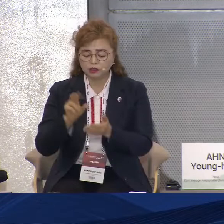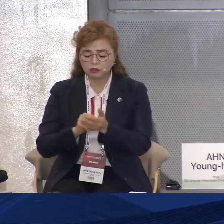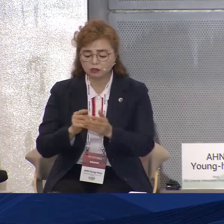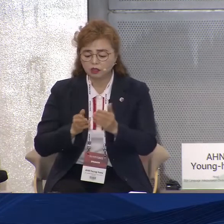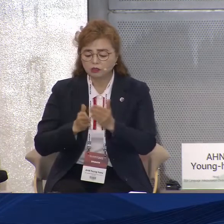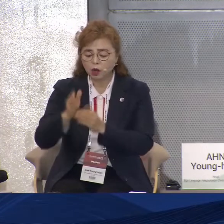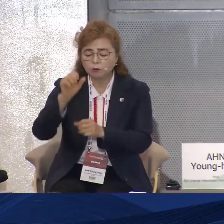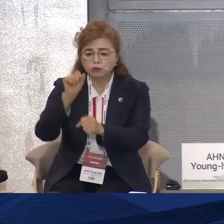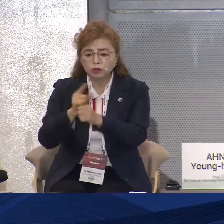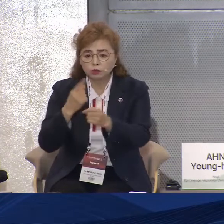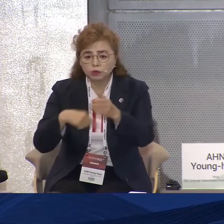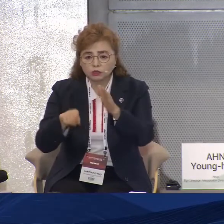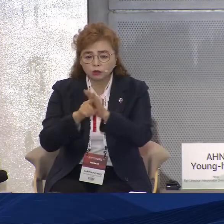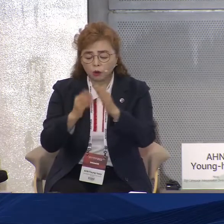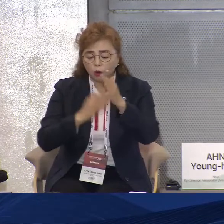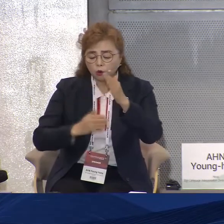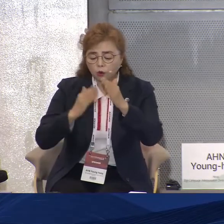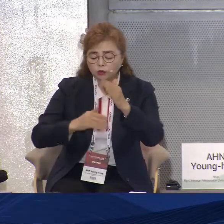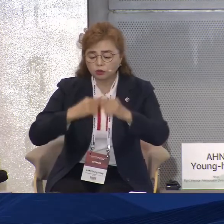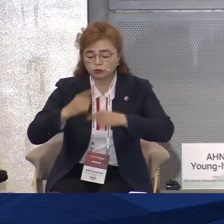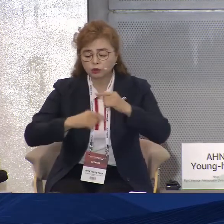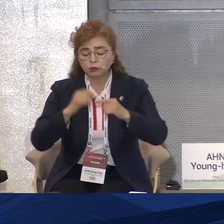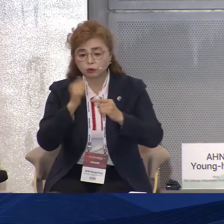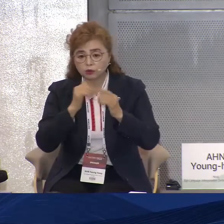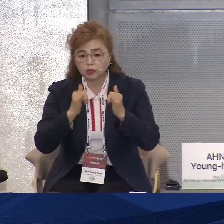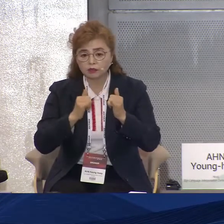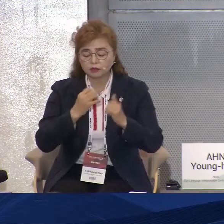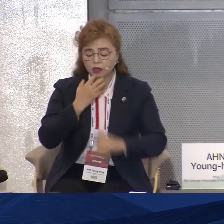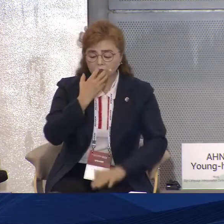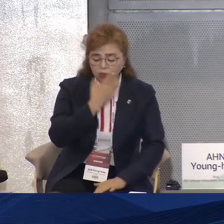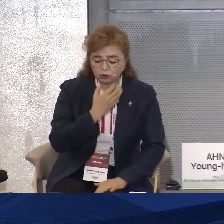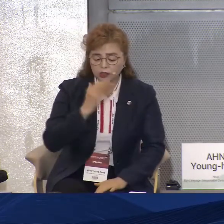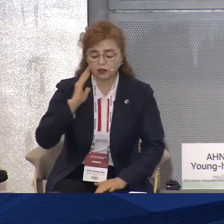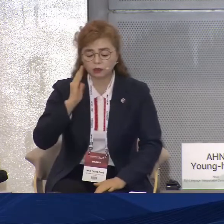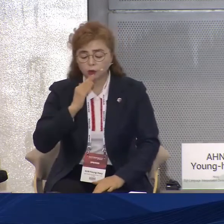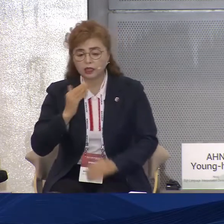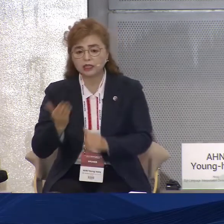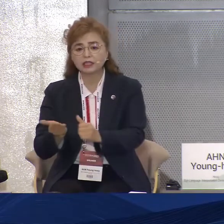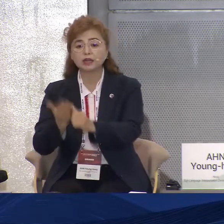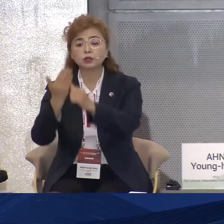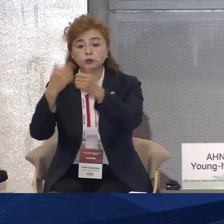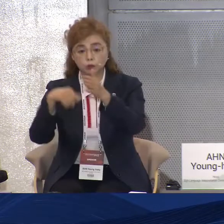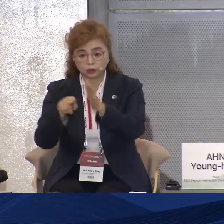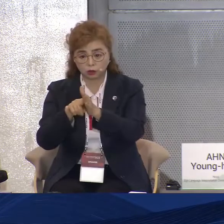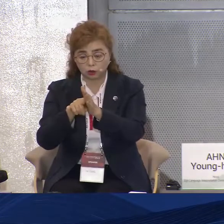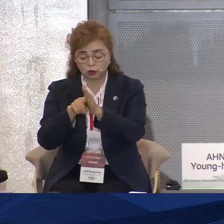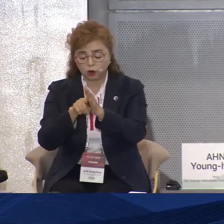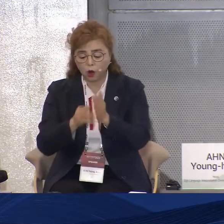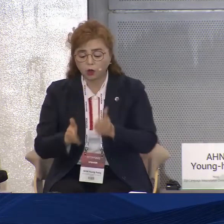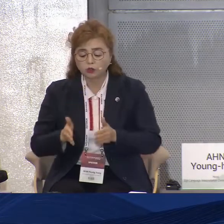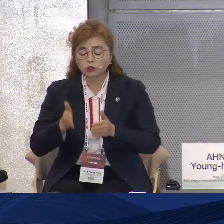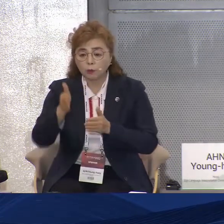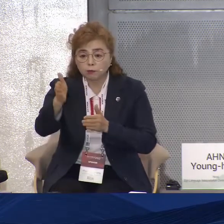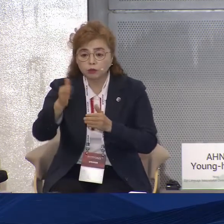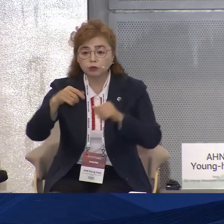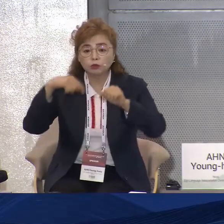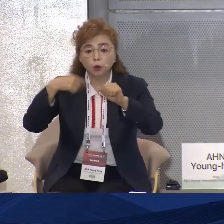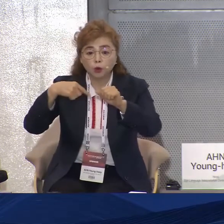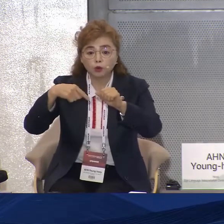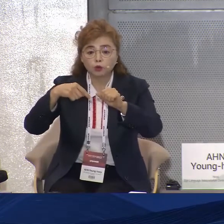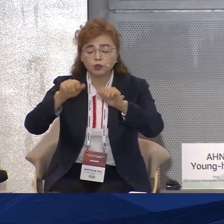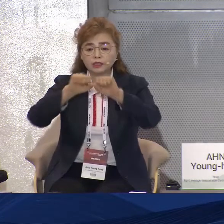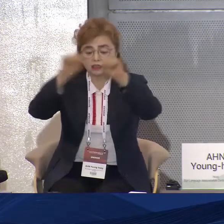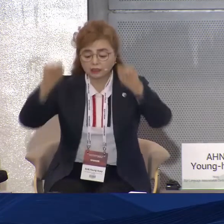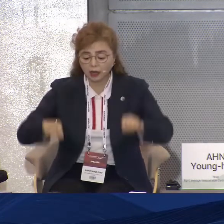또 이 문제는 전문성을 위해서도 공적 수어 통역사를 청인, 농인, 양성을 위해서